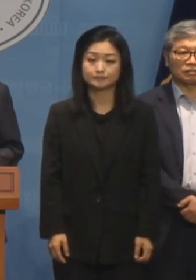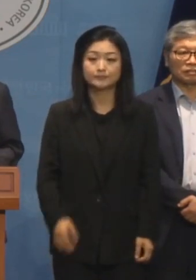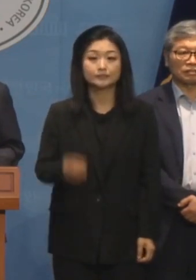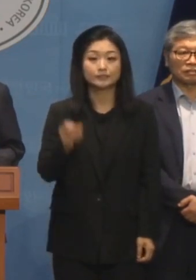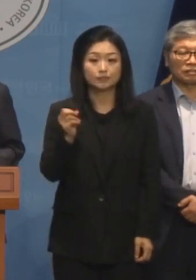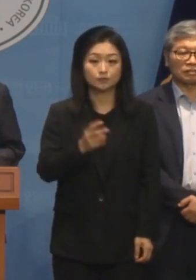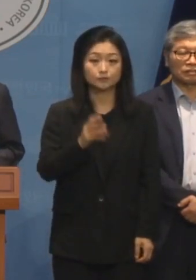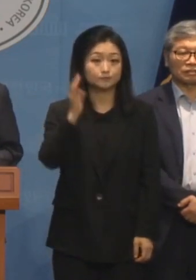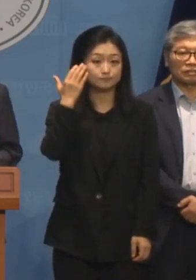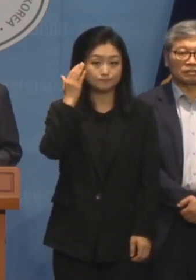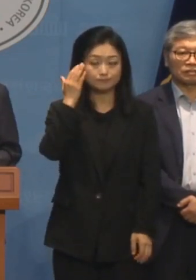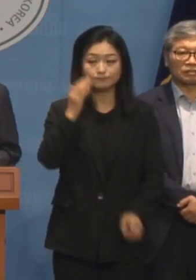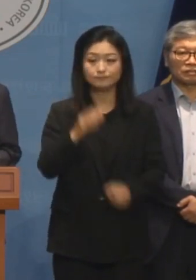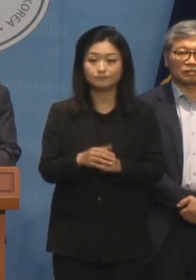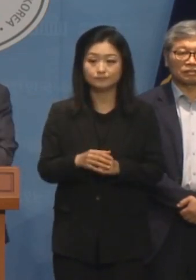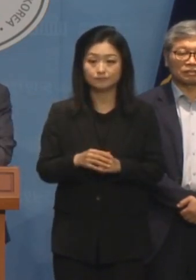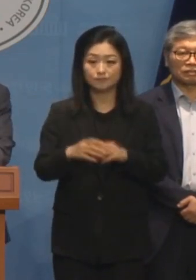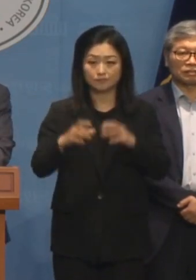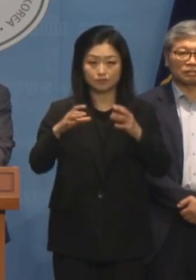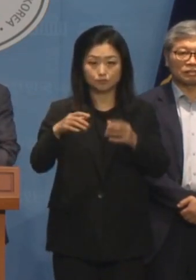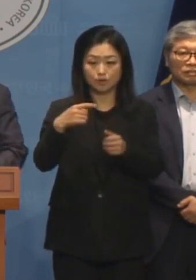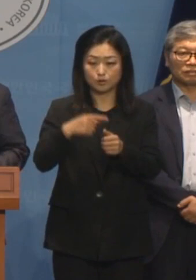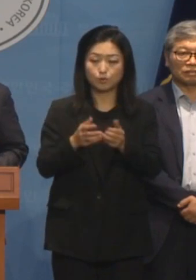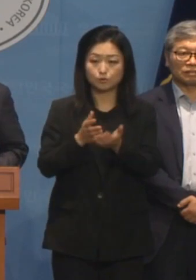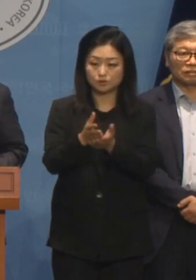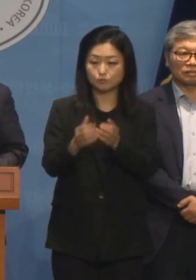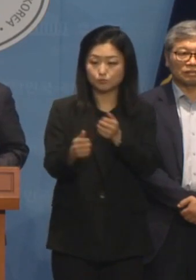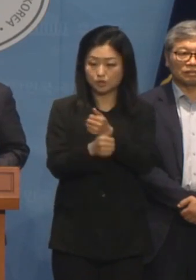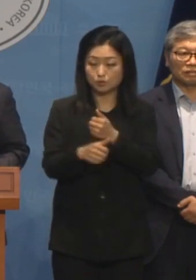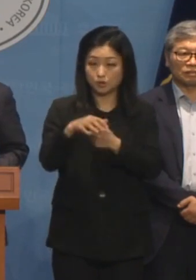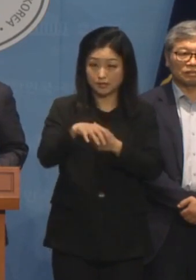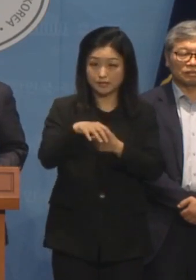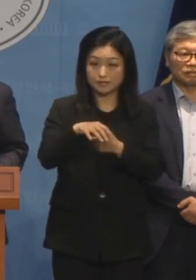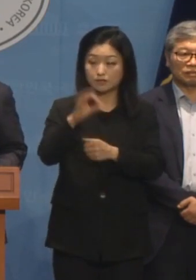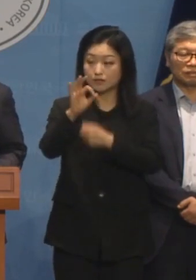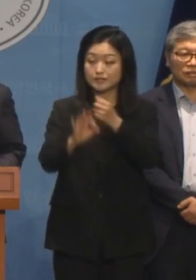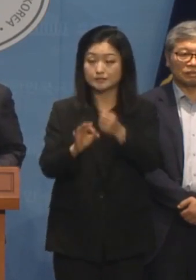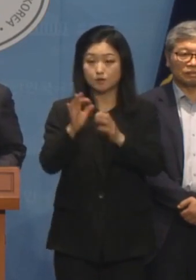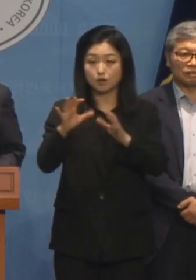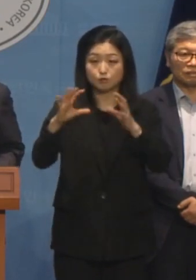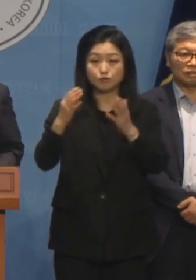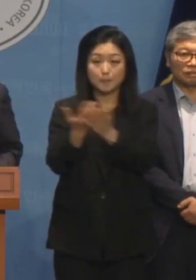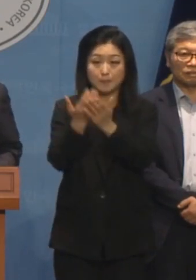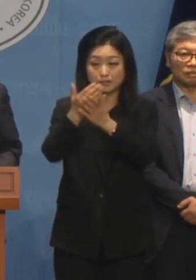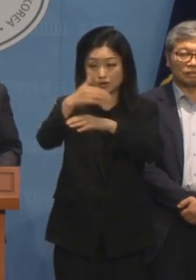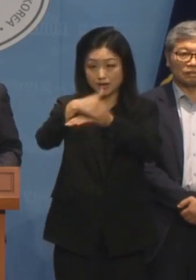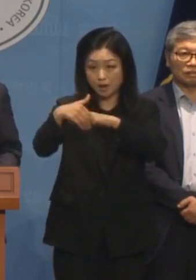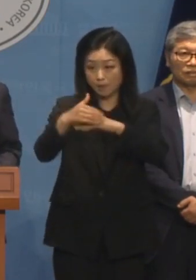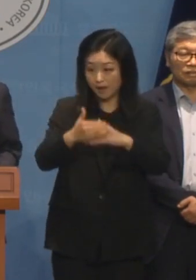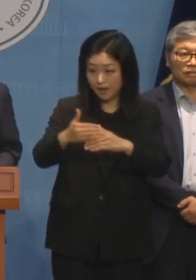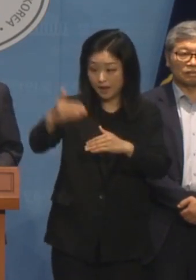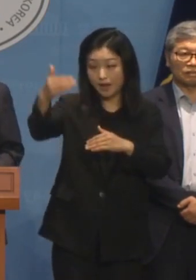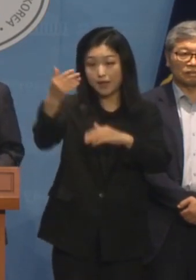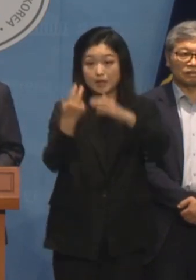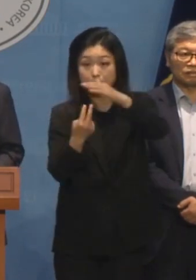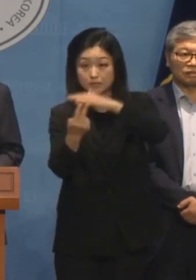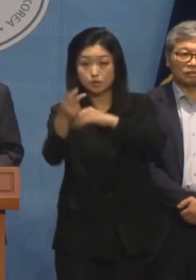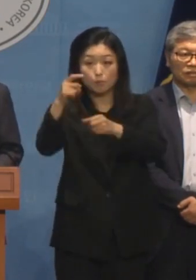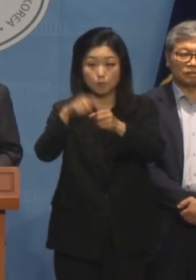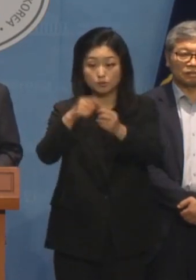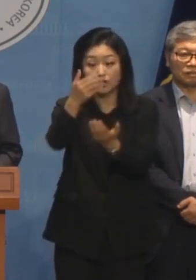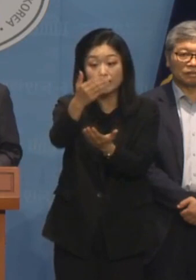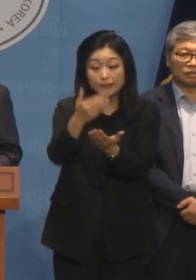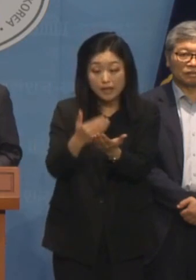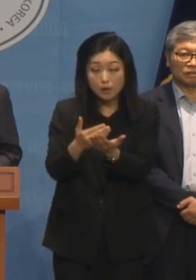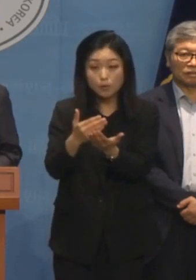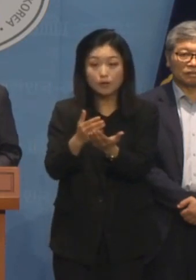또한 최근 국교위 전원위원회에 회람한 중장기 국가교육발전 계획 교육비전 및 핵심 과제